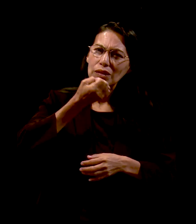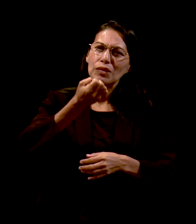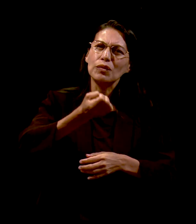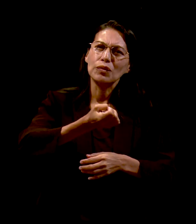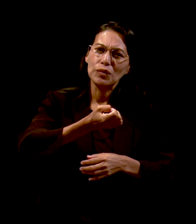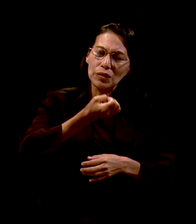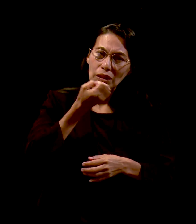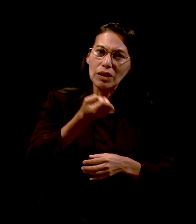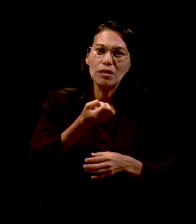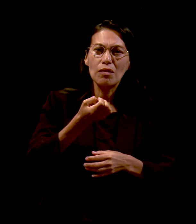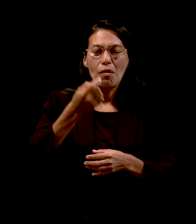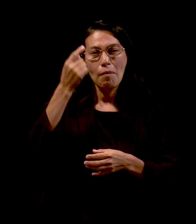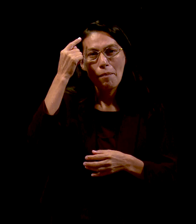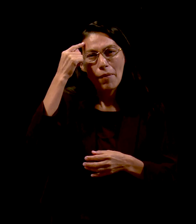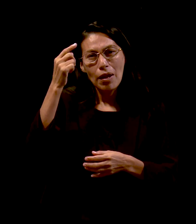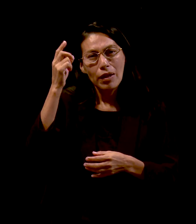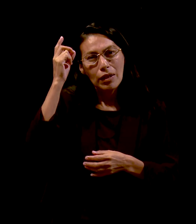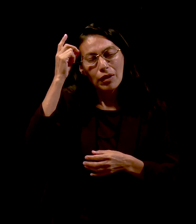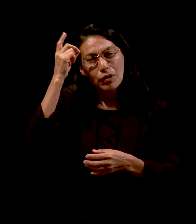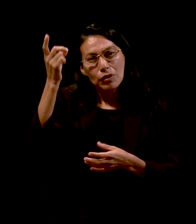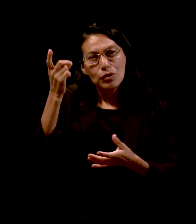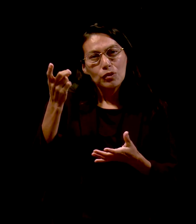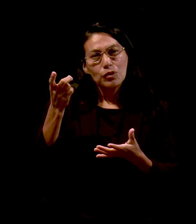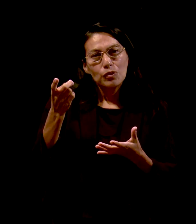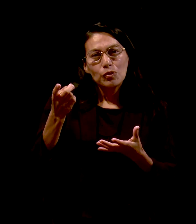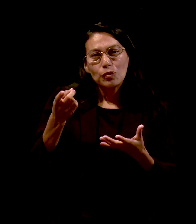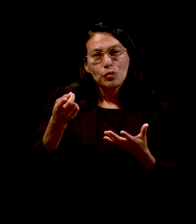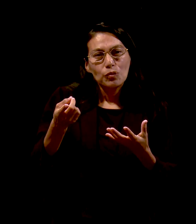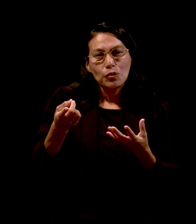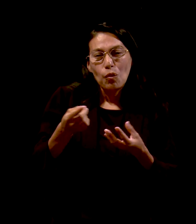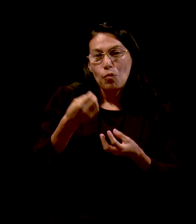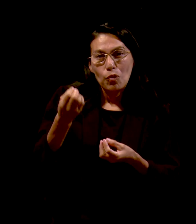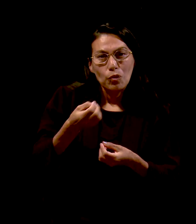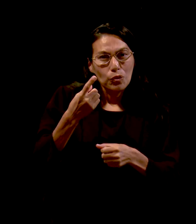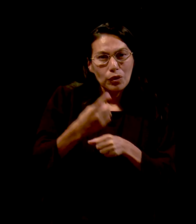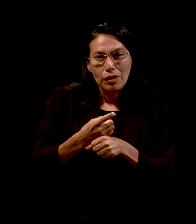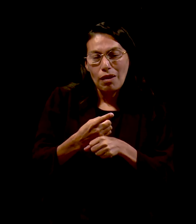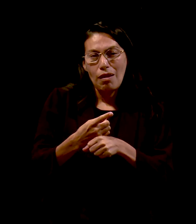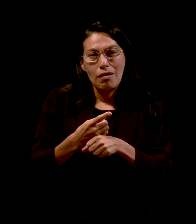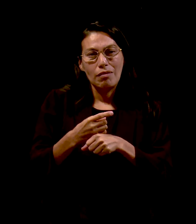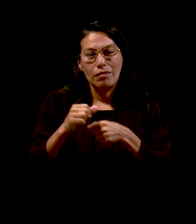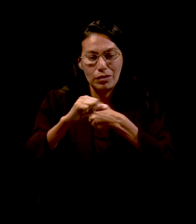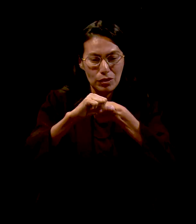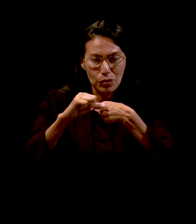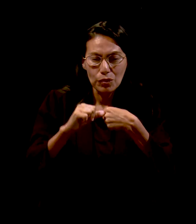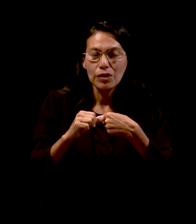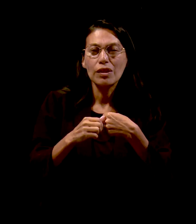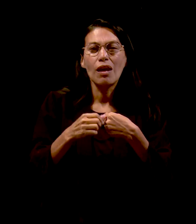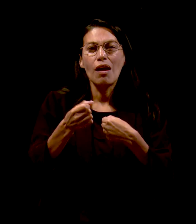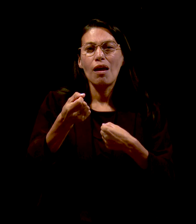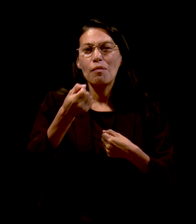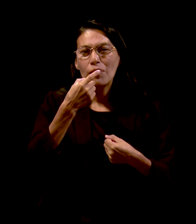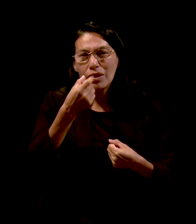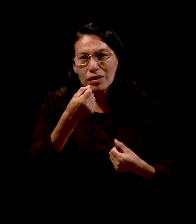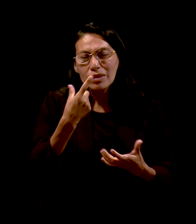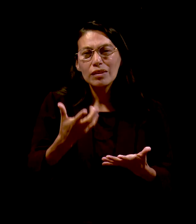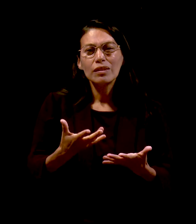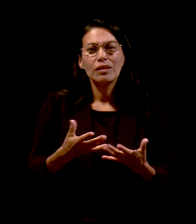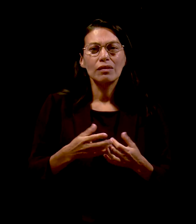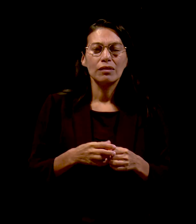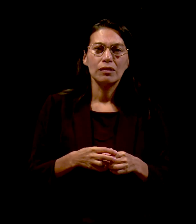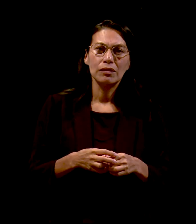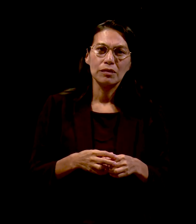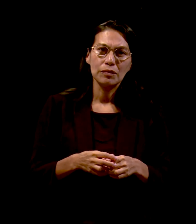posibilidad de la cirugía y para que aparecieran las medicinas para en ese intermedio poder ir